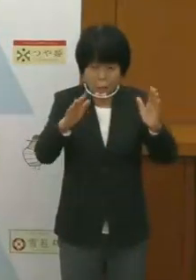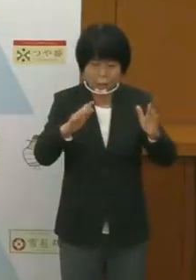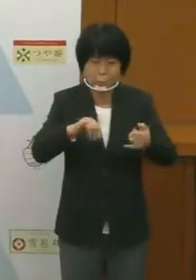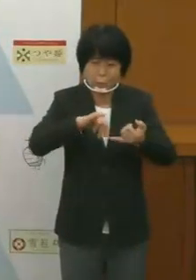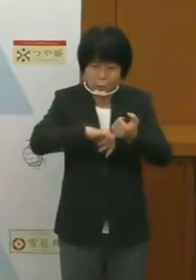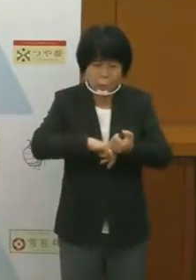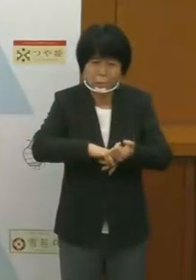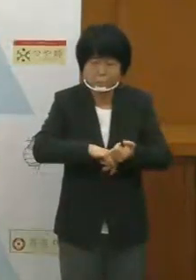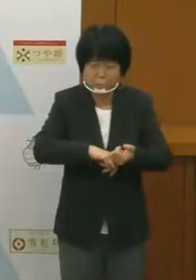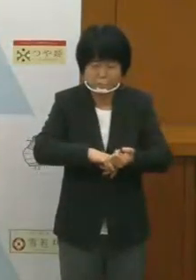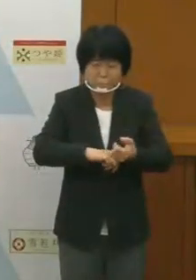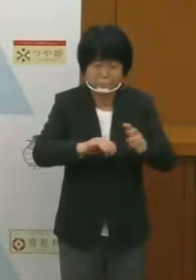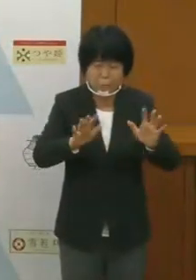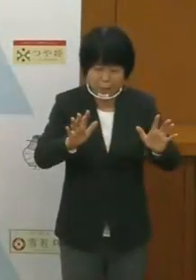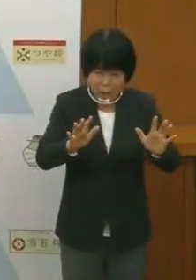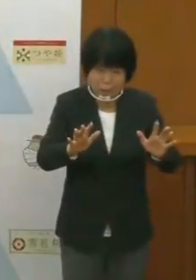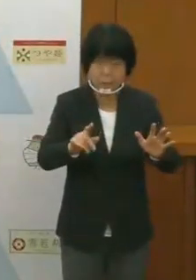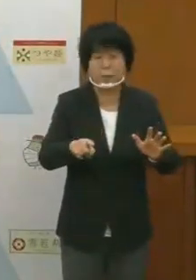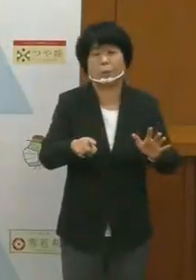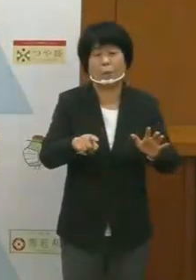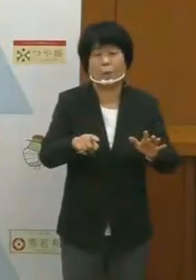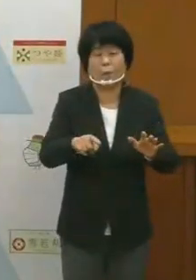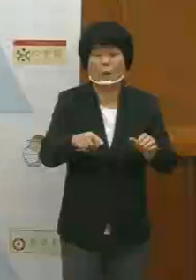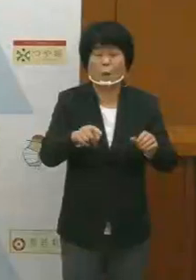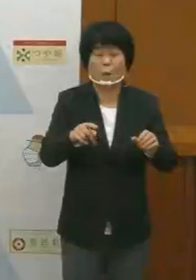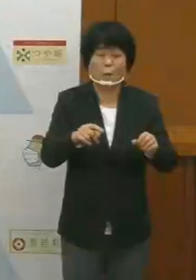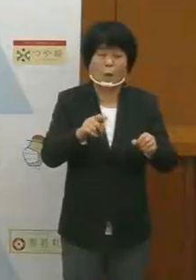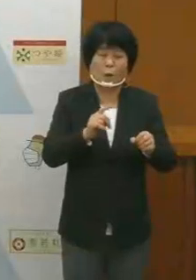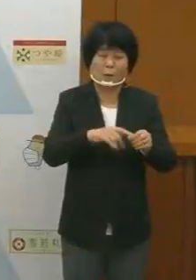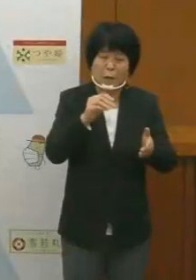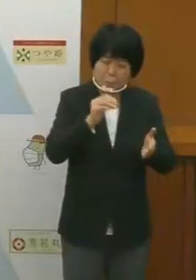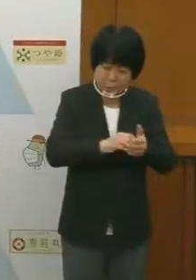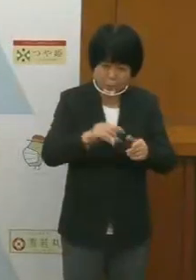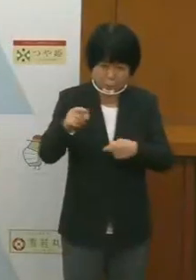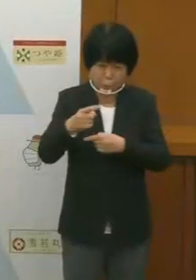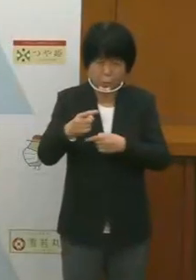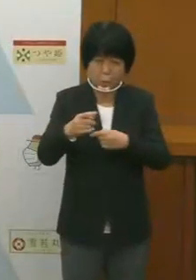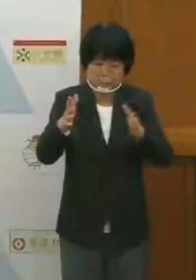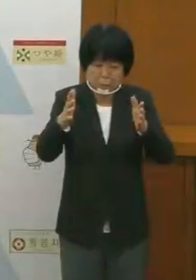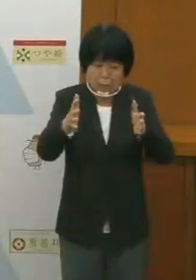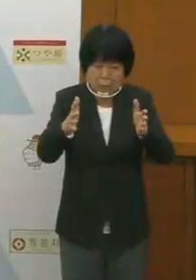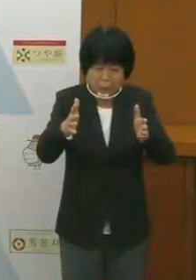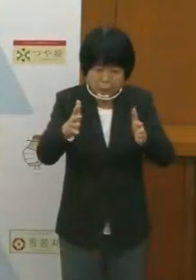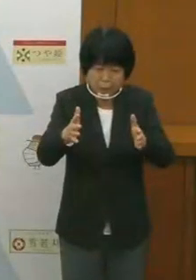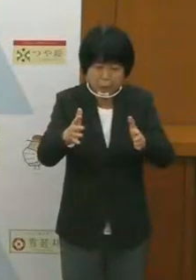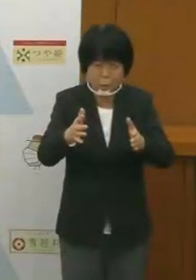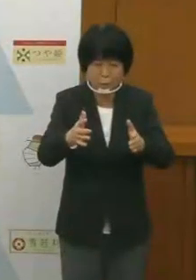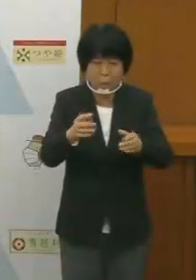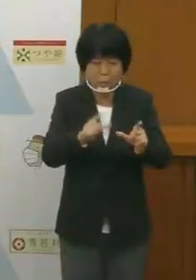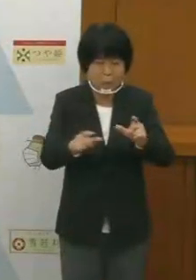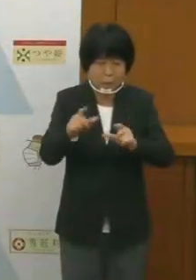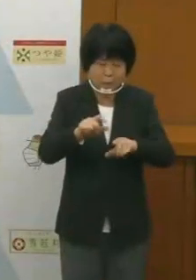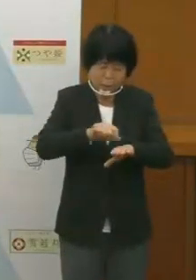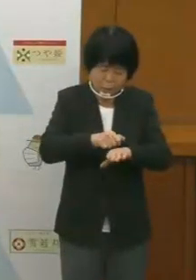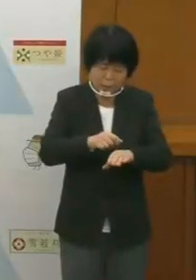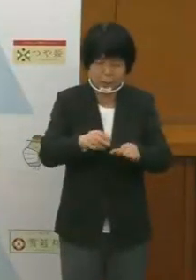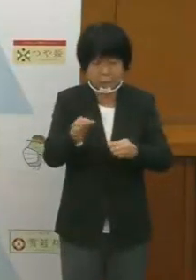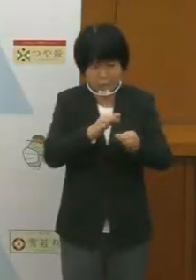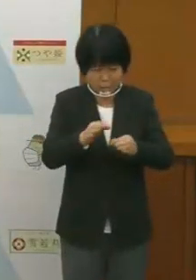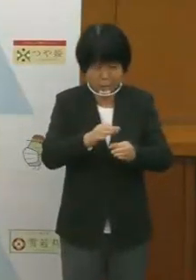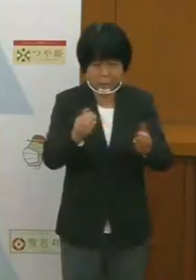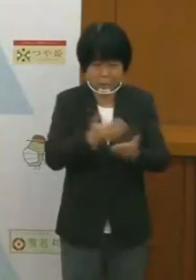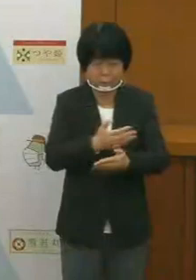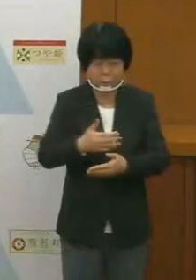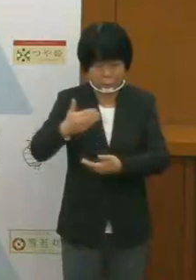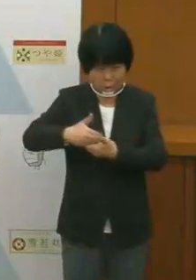忘年会新年会の予約が入ってこないなど、年末年始に向けてはさらに厳しくなるものと認識をしております。先